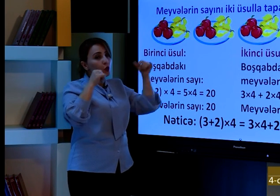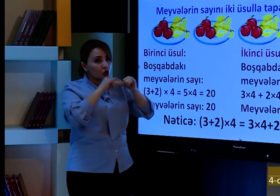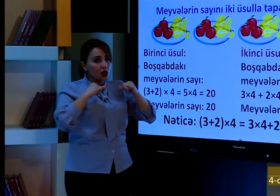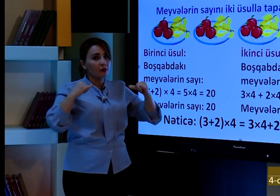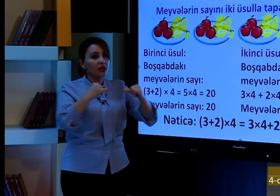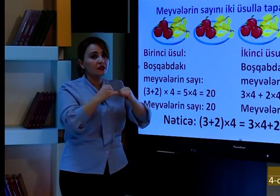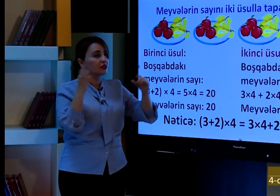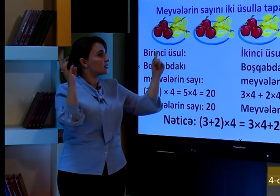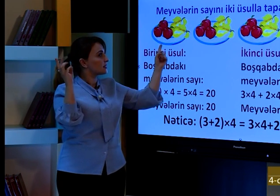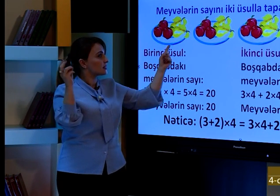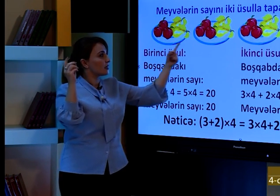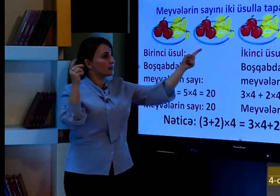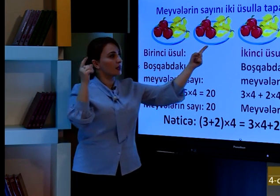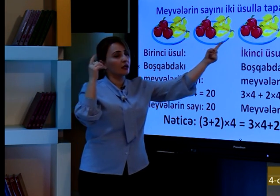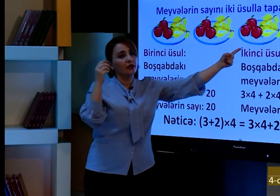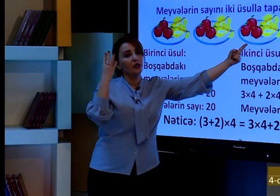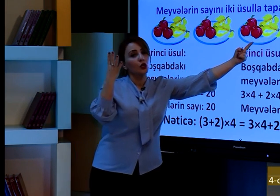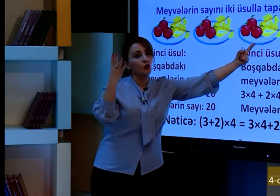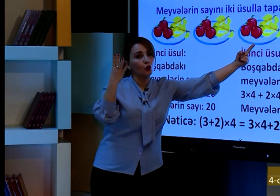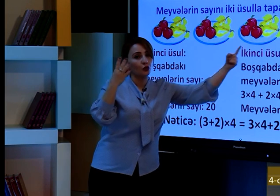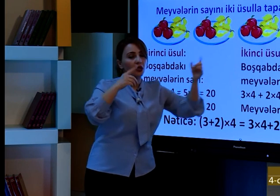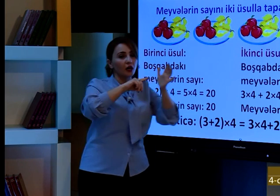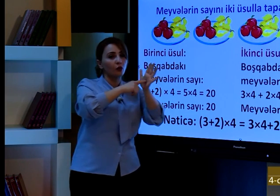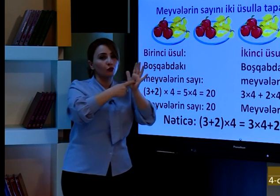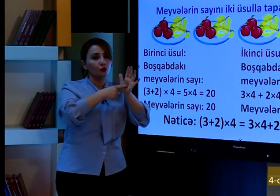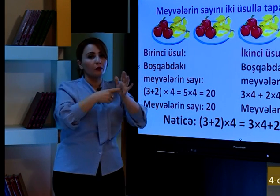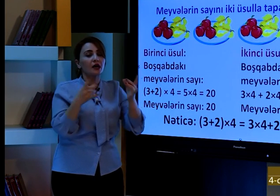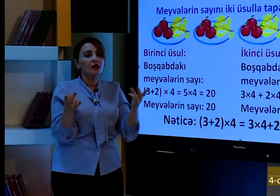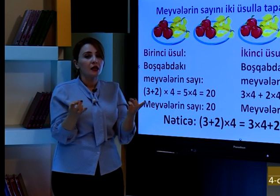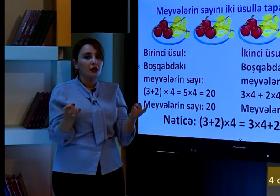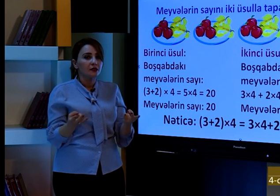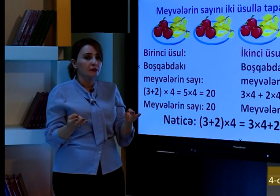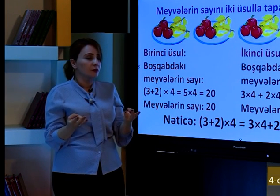boş qabların sayına 4-ə vurmaq lazımdır.